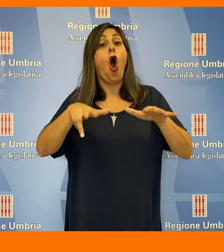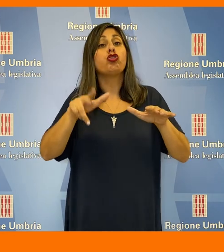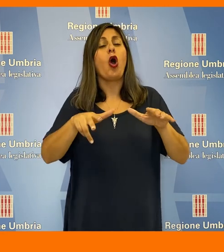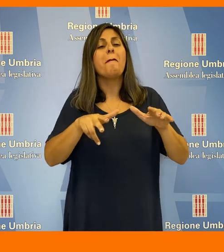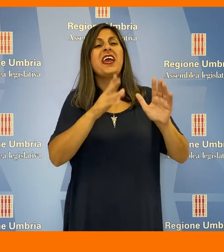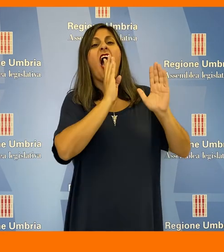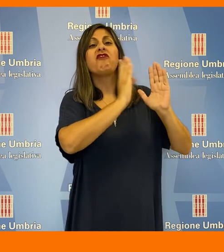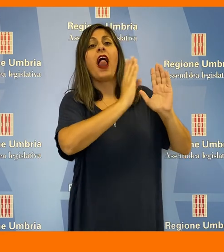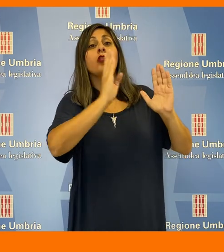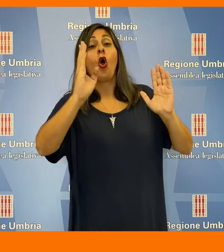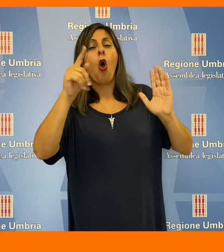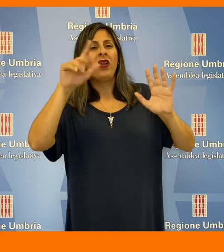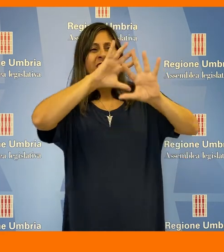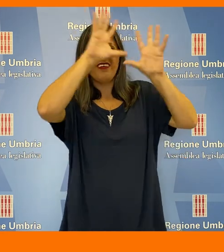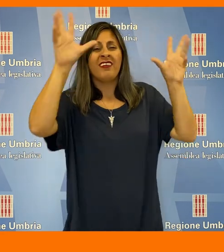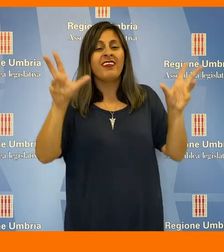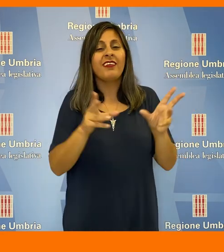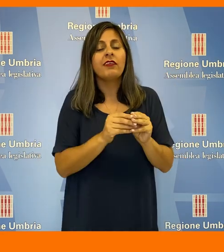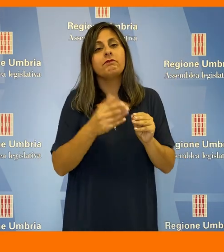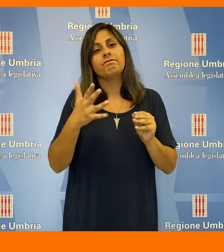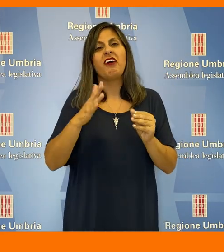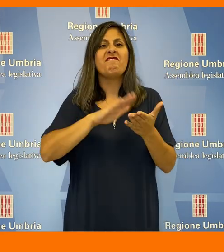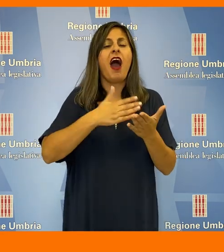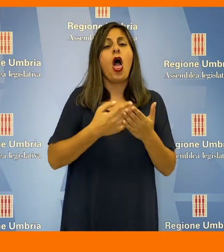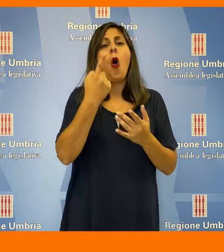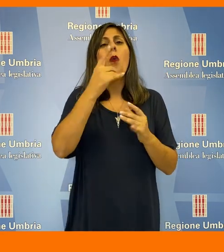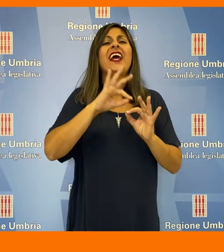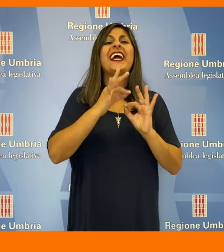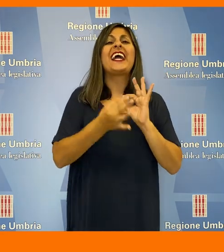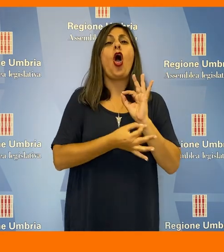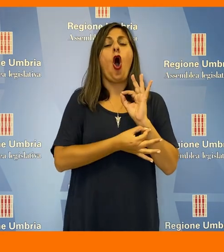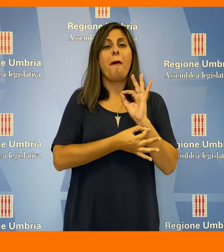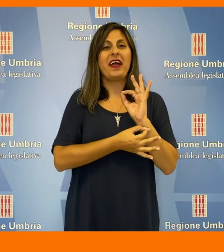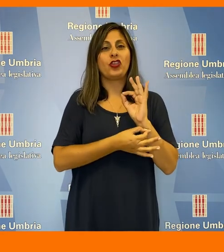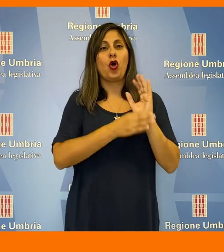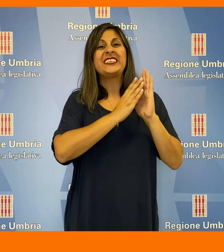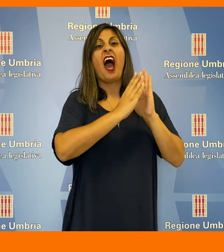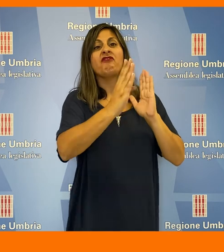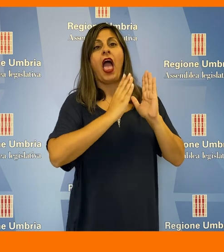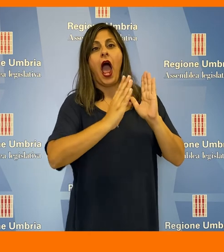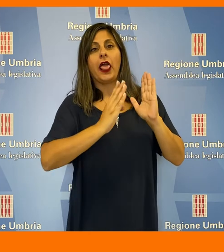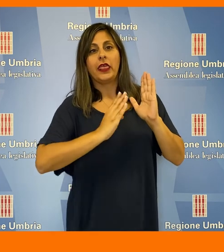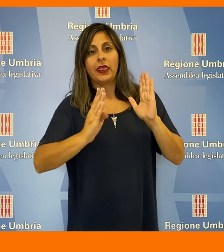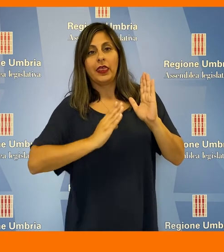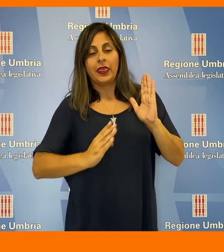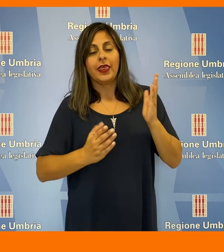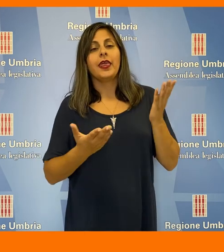che occupano circa un chilometro di scaffalatura e che